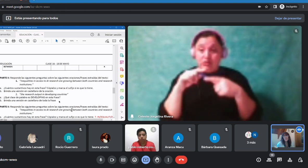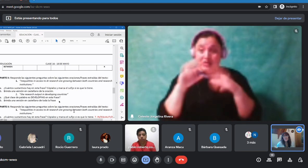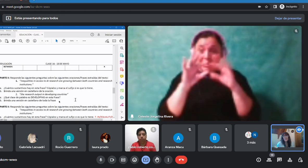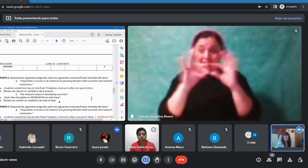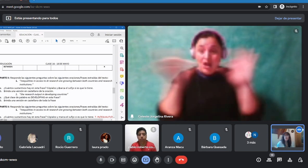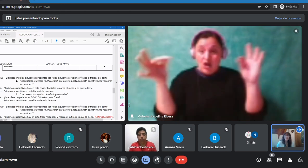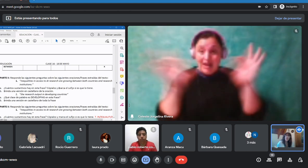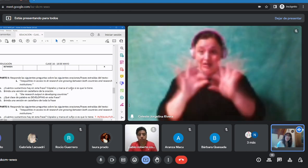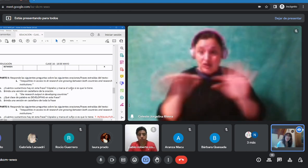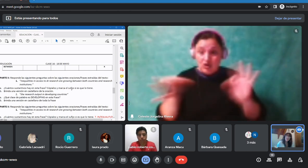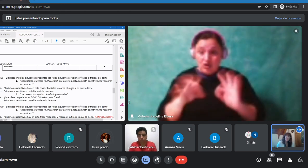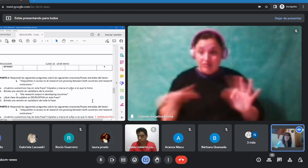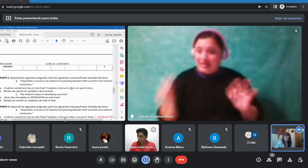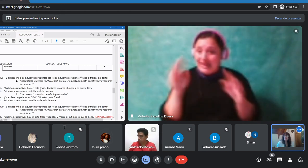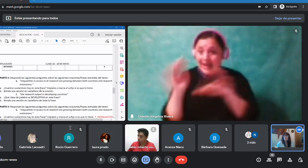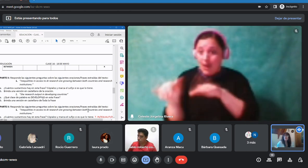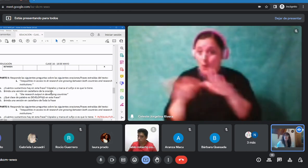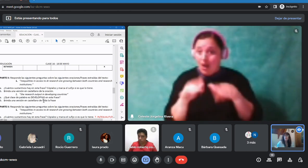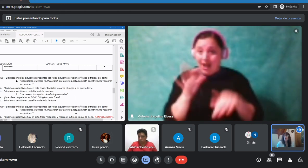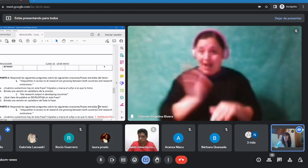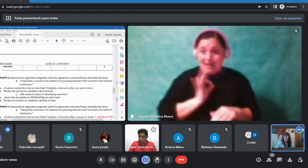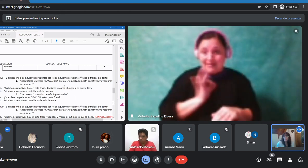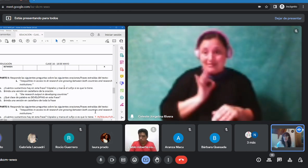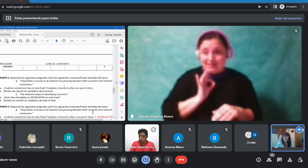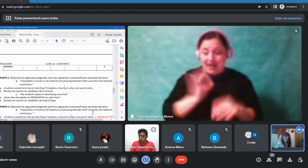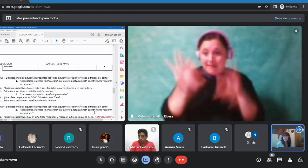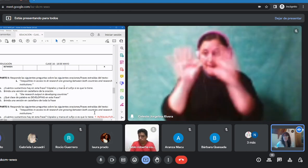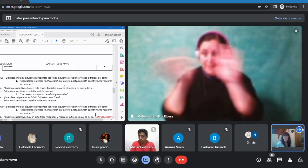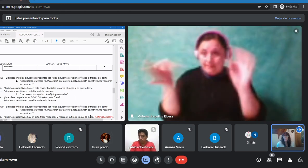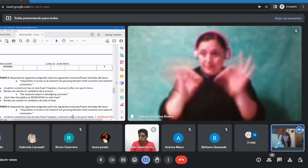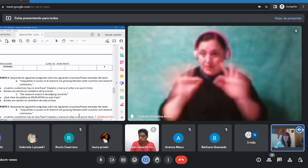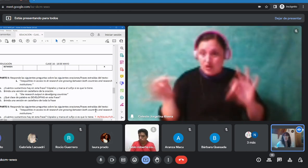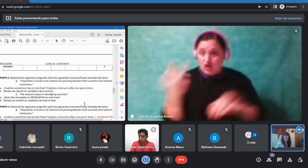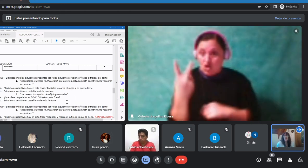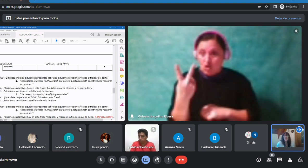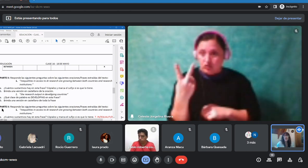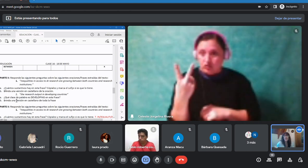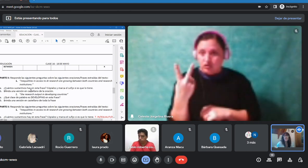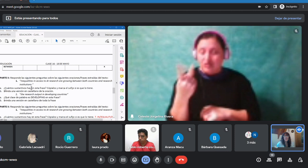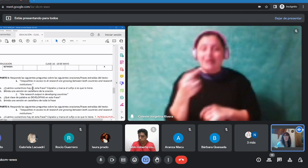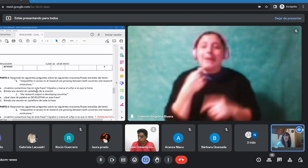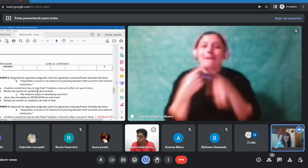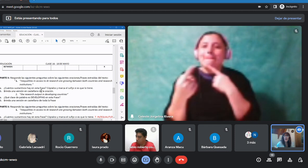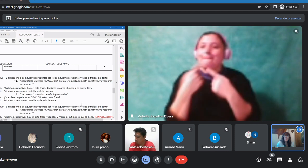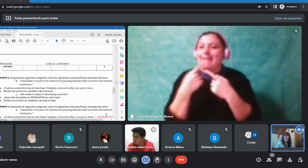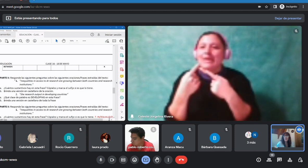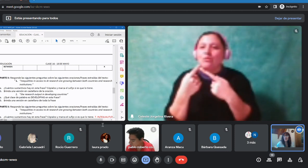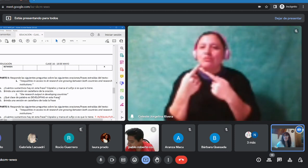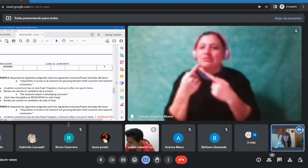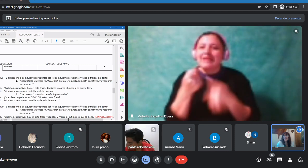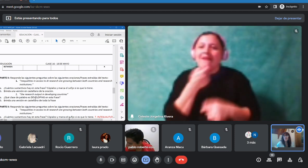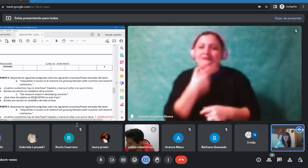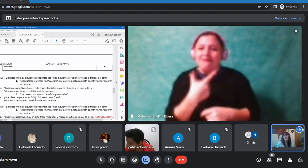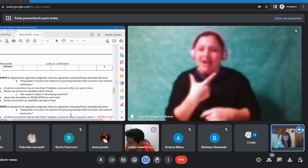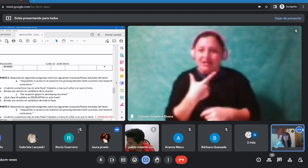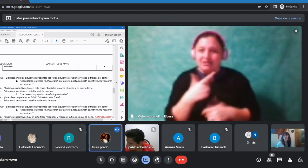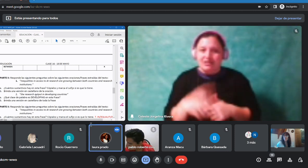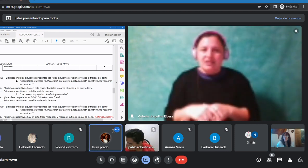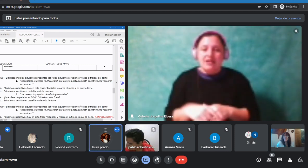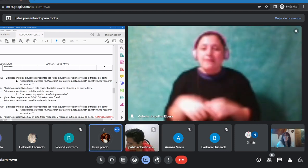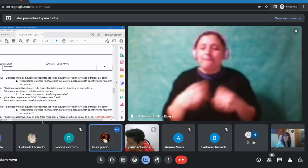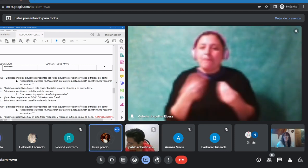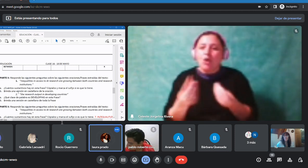en el parcial, dos frases. Y dos preguntas, ¿sí? Simples, las clases de palabras, en este caso, ¿qué